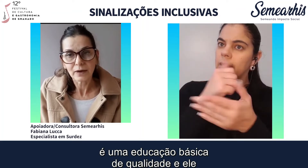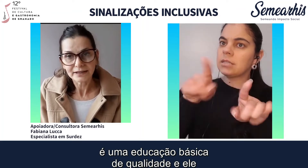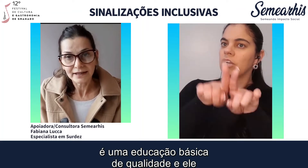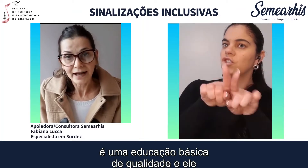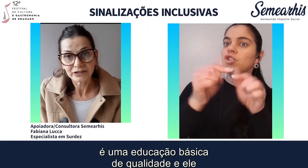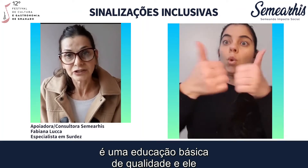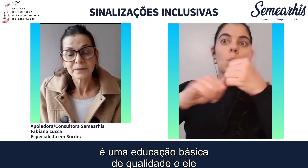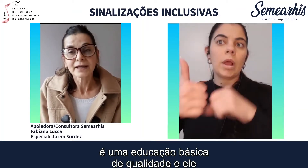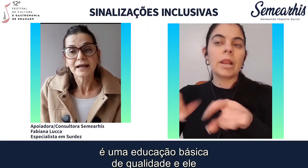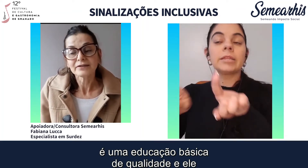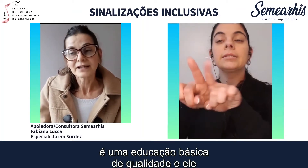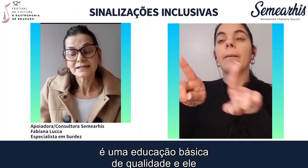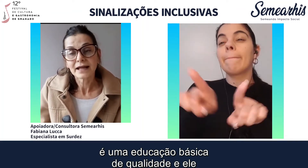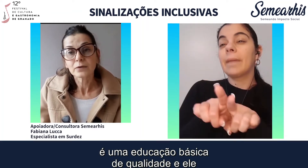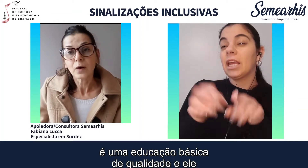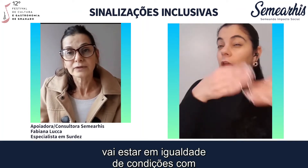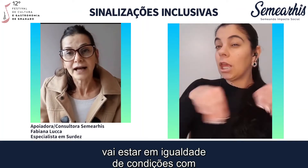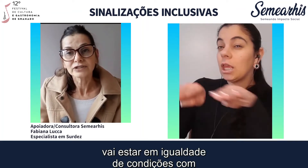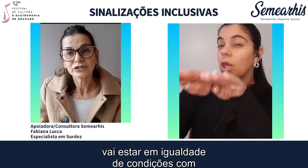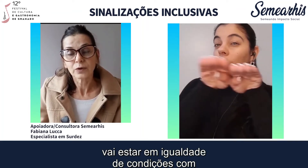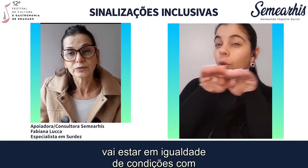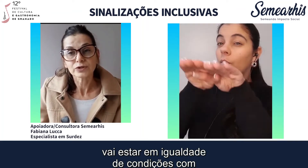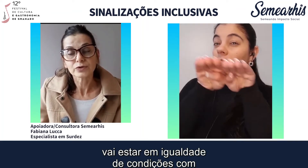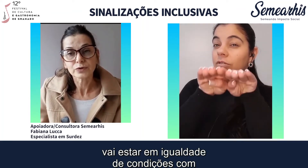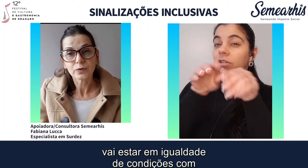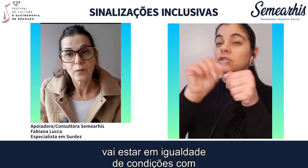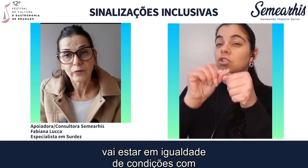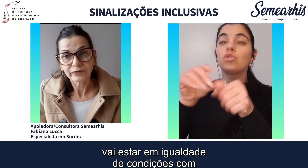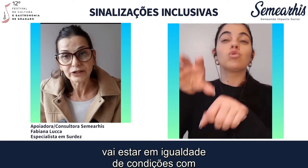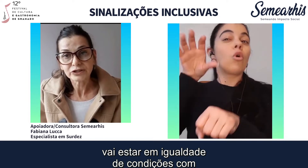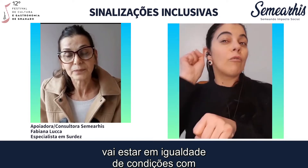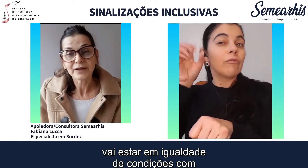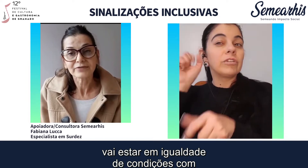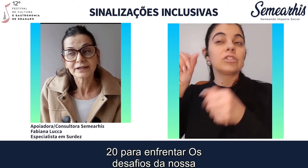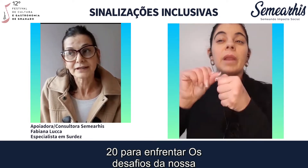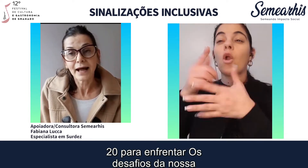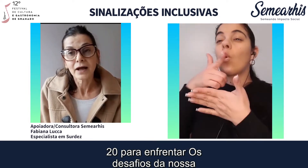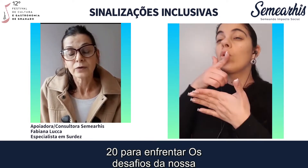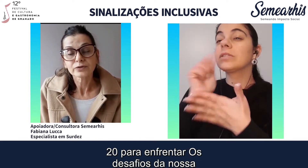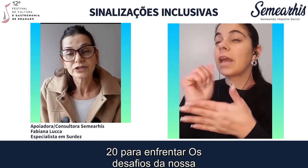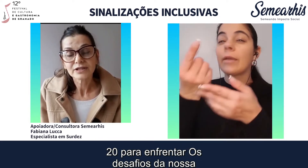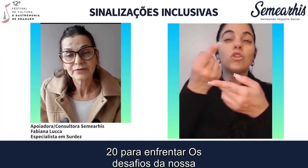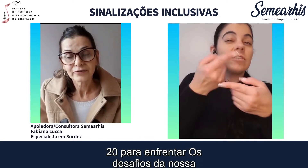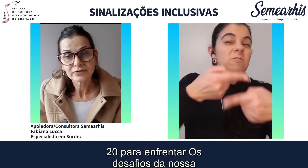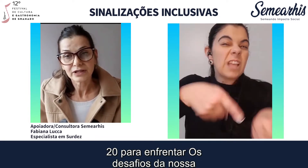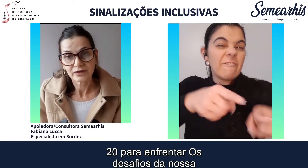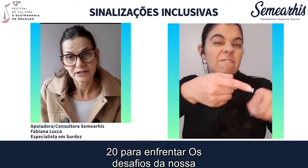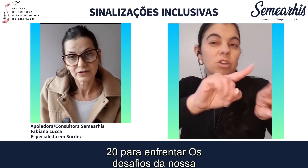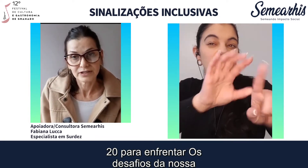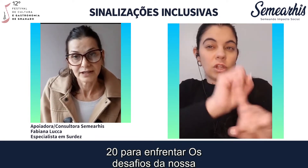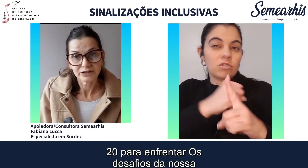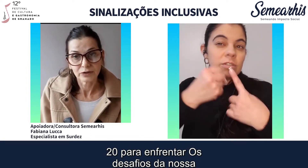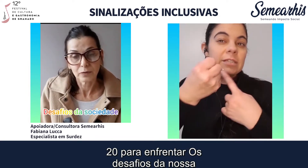de qualidade e ele vai estar em igualdade de condições com o ouvinte para enfrentar os desafios da